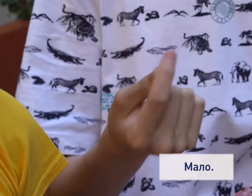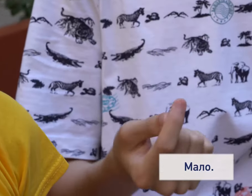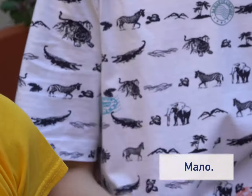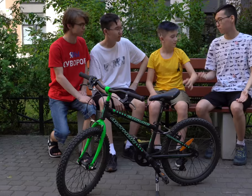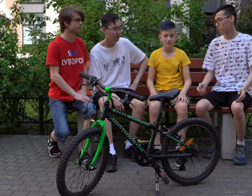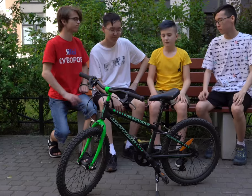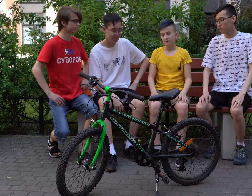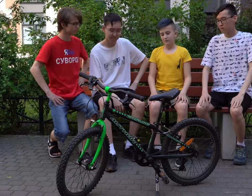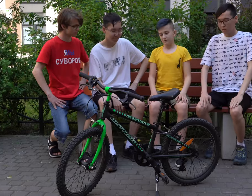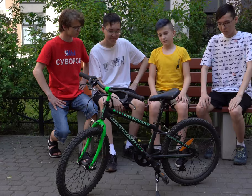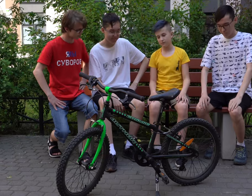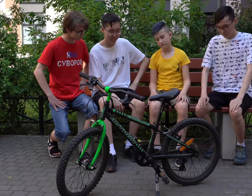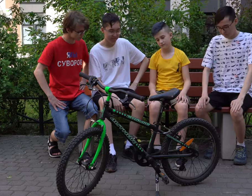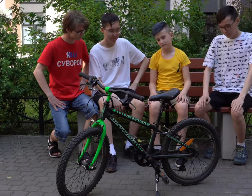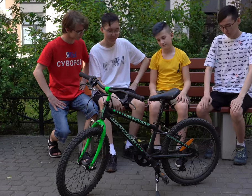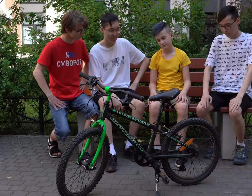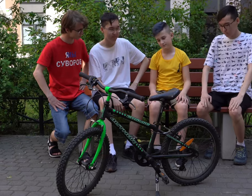Мало.